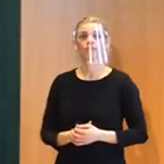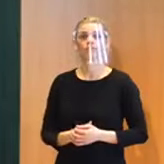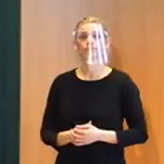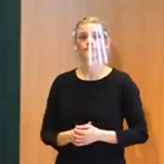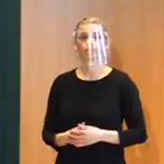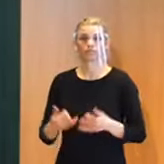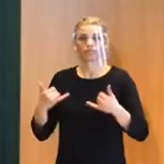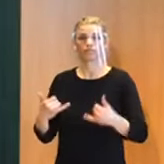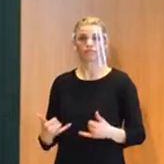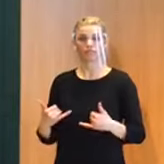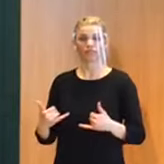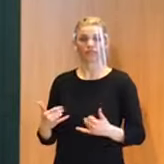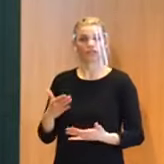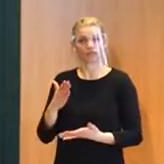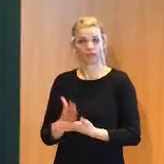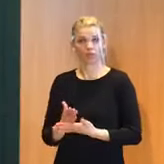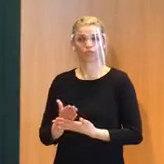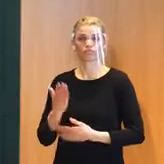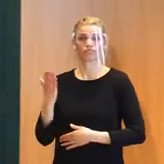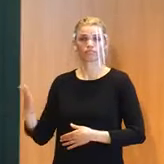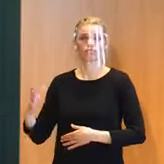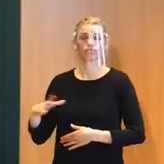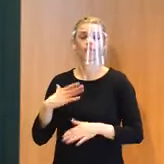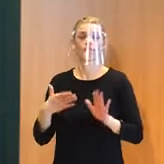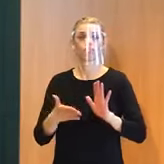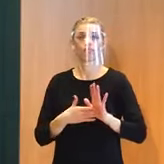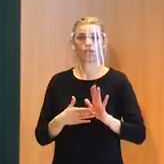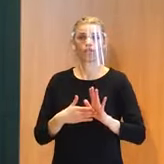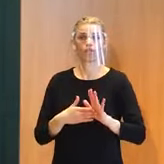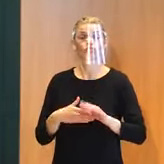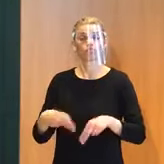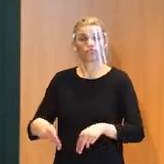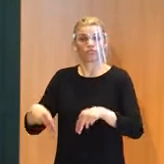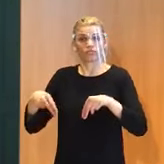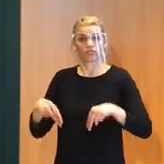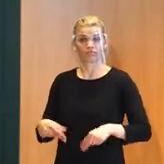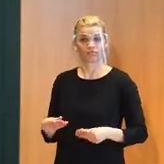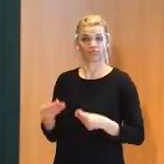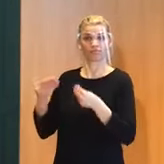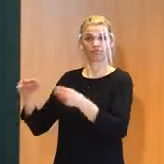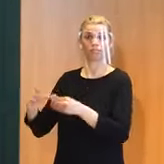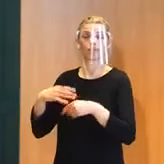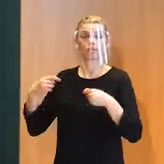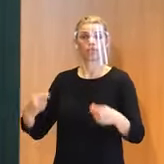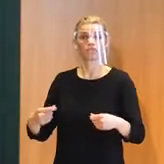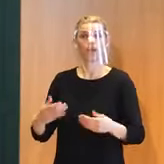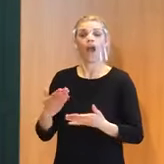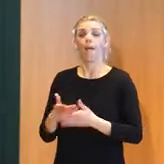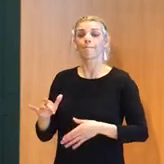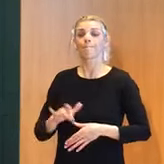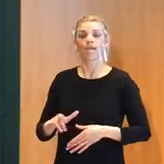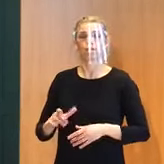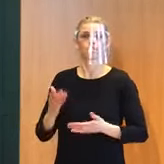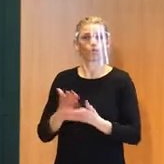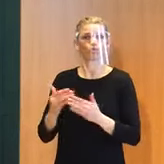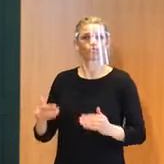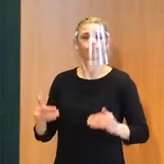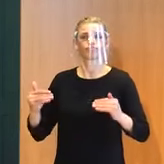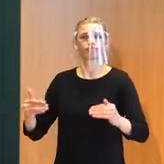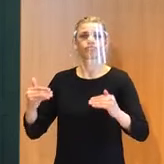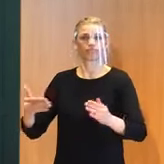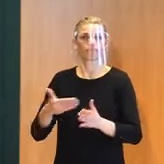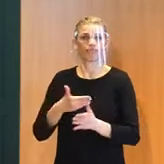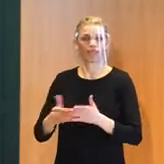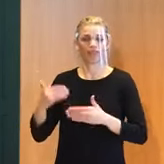a teraz je na rade Igor Matovič, aby podal demisiu prezidentke a pohli sme sa z miesta. A keď to